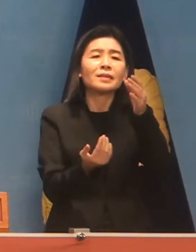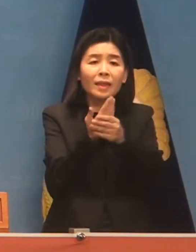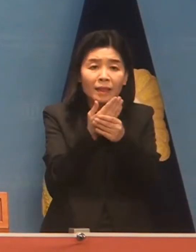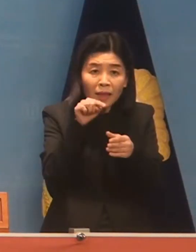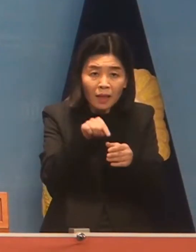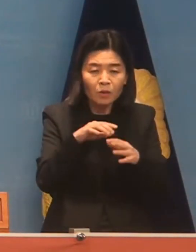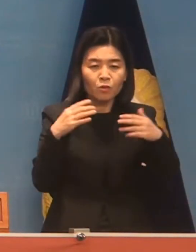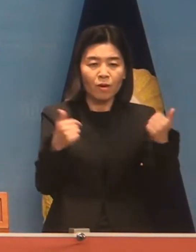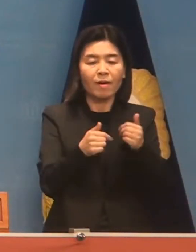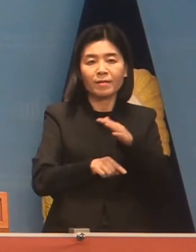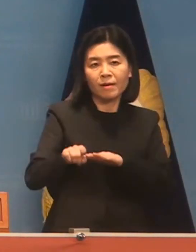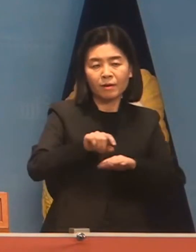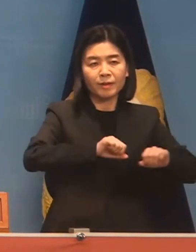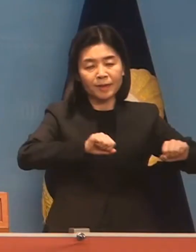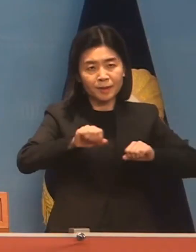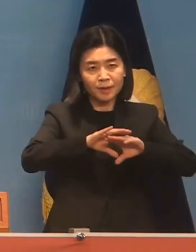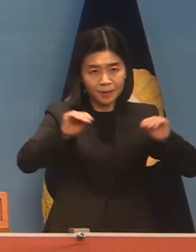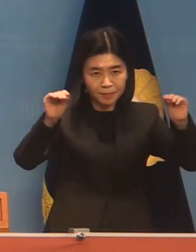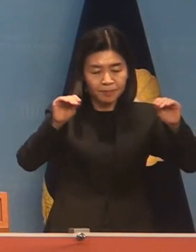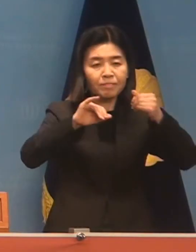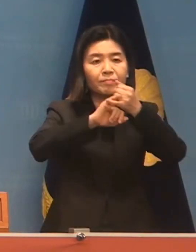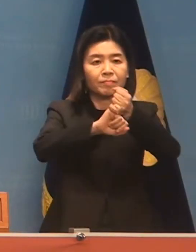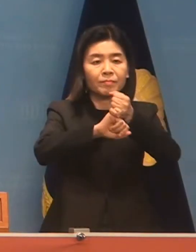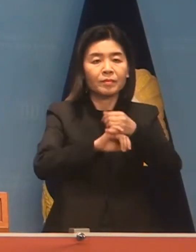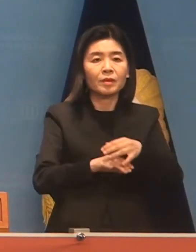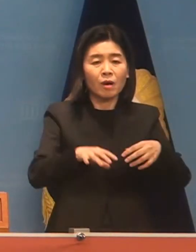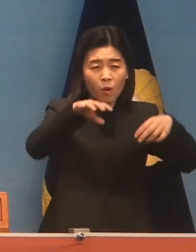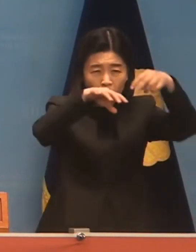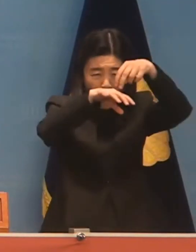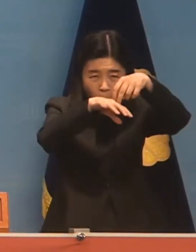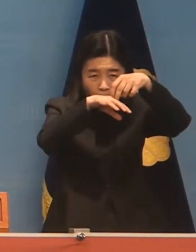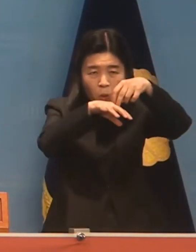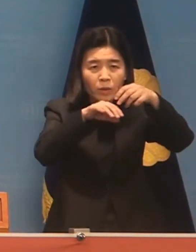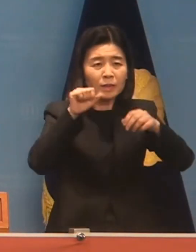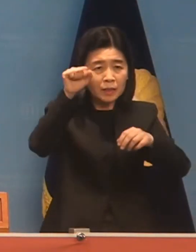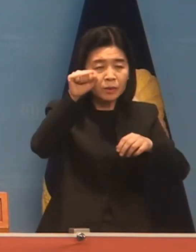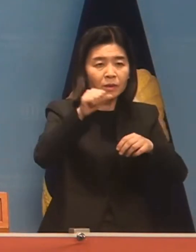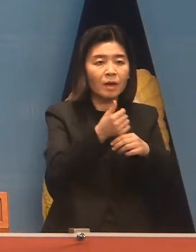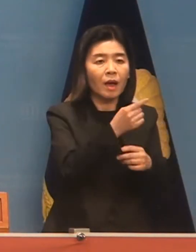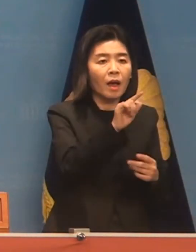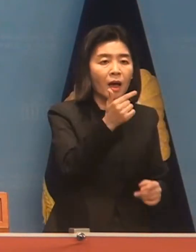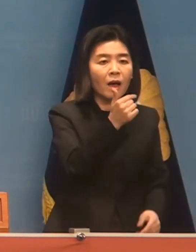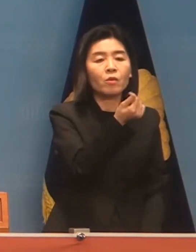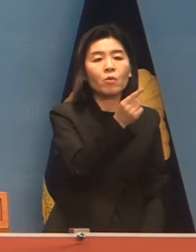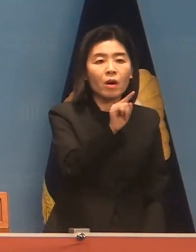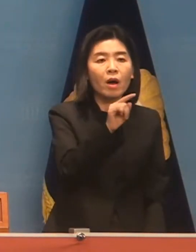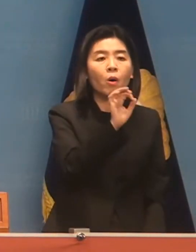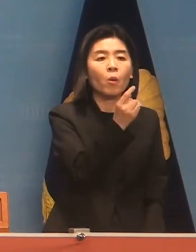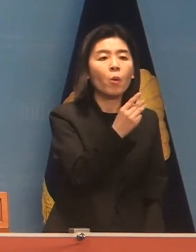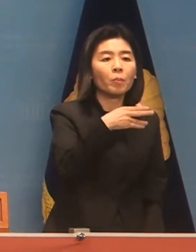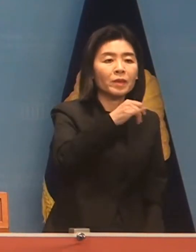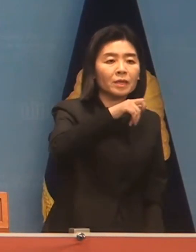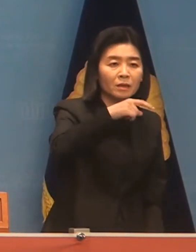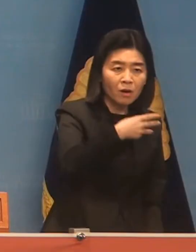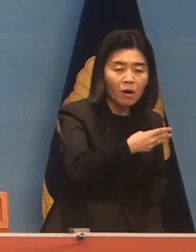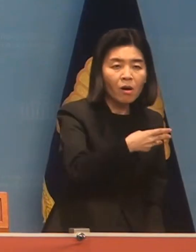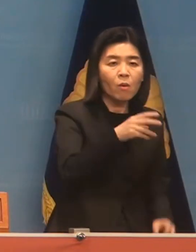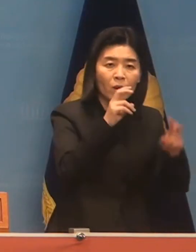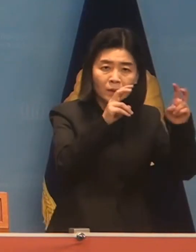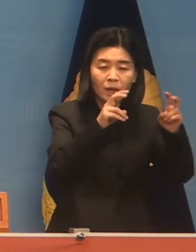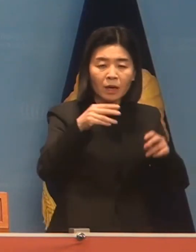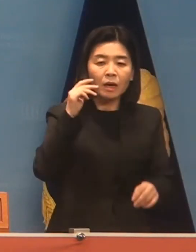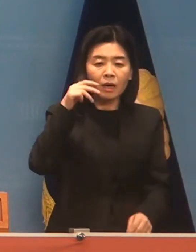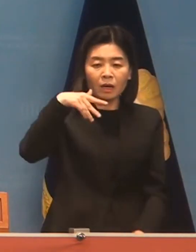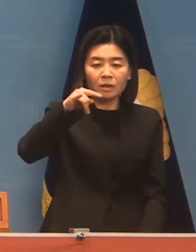국회가 나서겠습니다. 고공농성사업장 한국옵티컬 하이테크, 세종호텔,